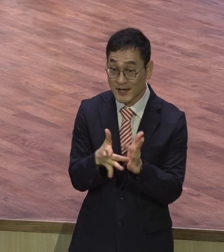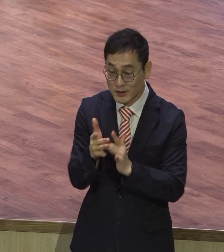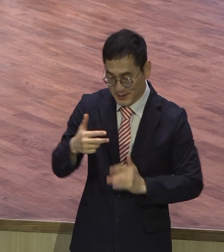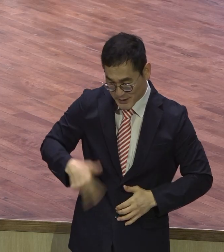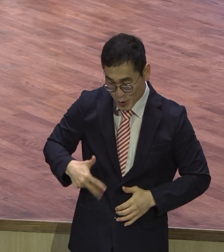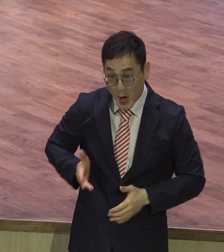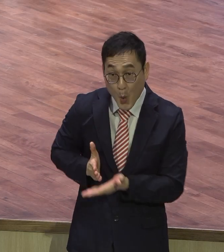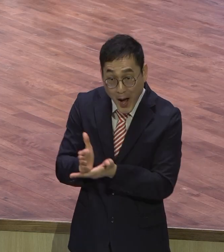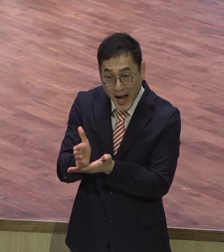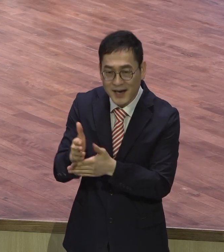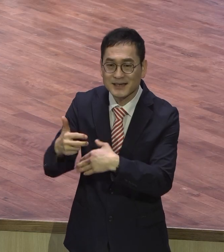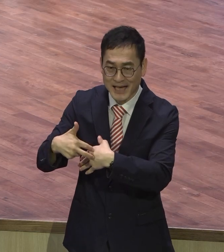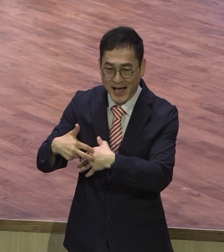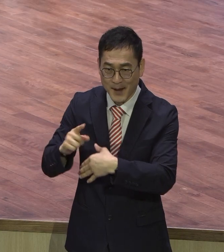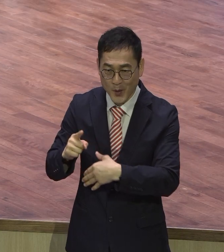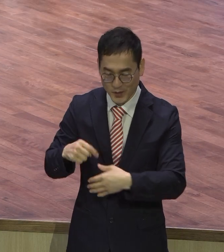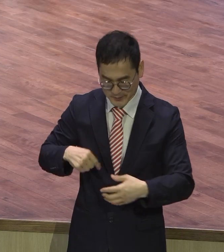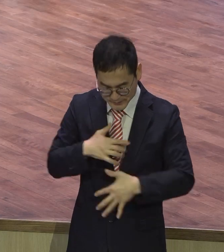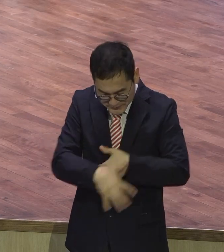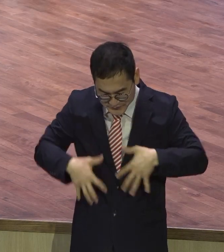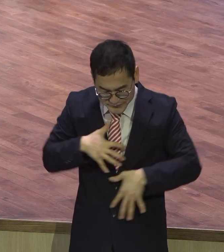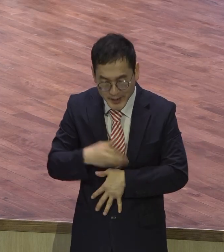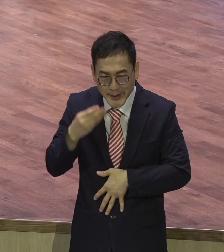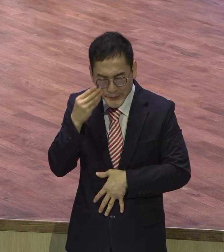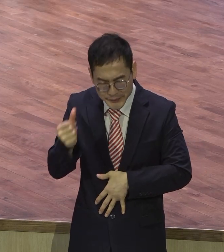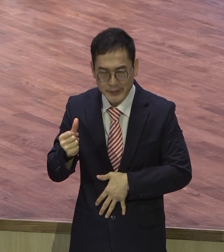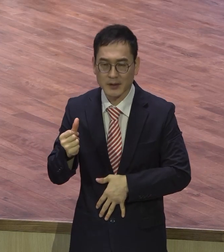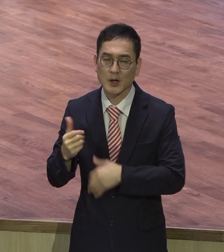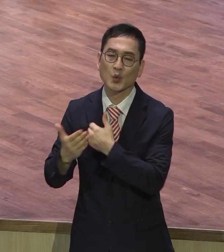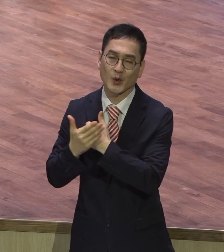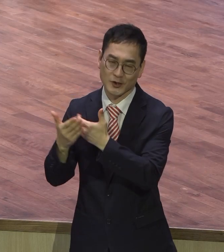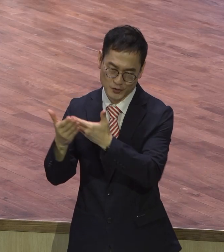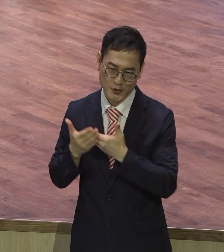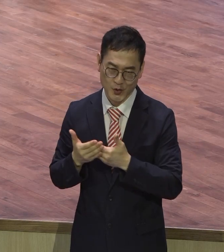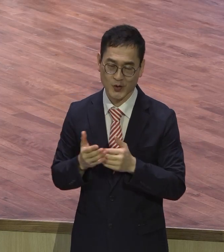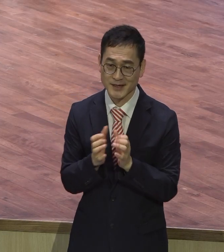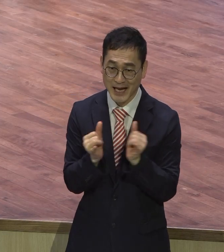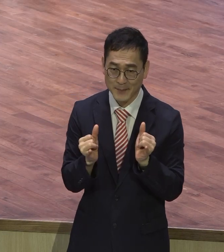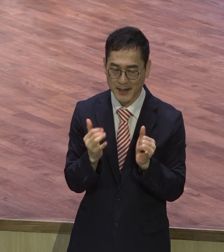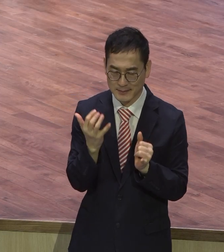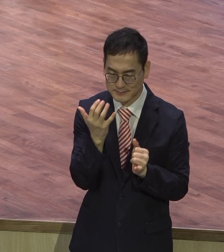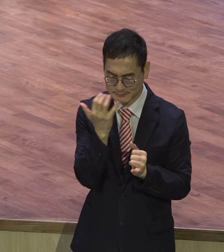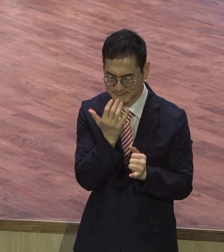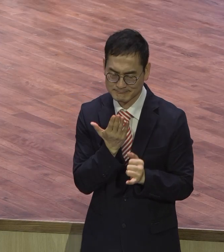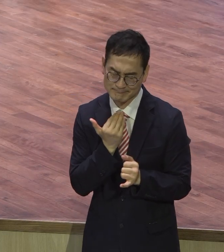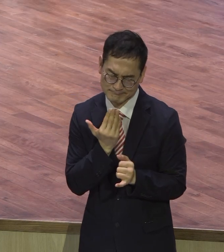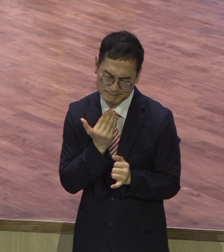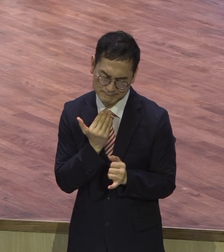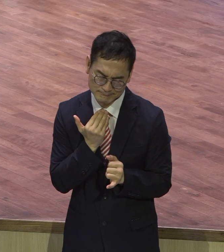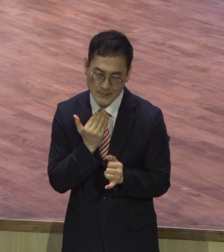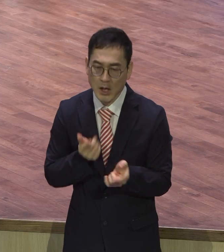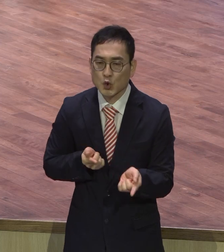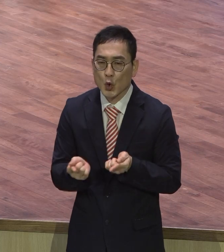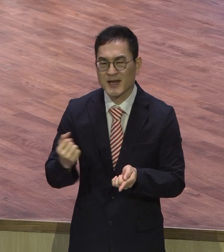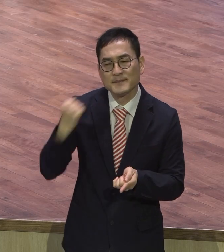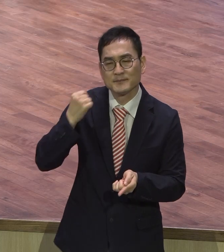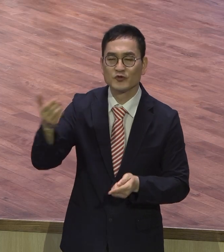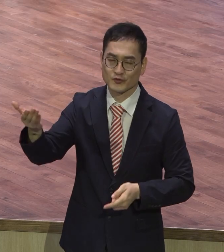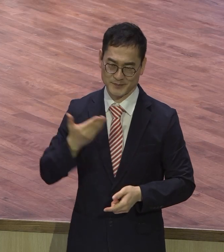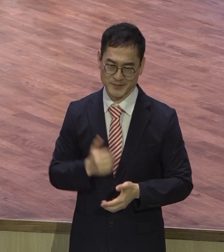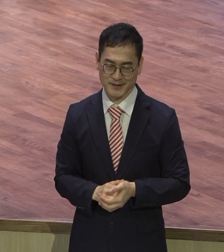호르몬 문제를 적절하게 치료하시며 우리의 옛사람의 정욕을 제어할 수 있도록 힘을 주십니다. 예수님은